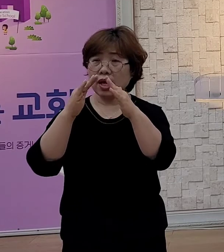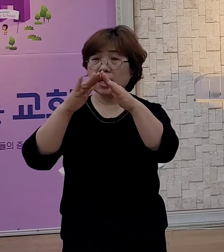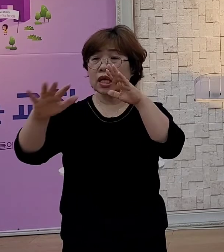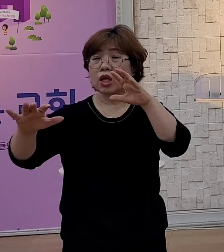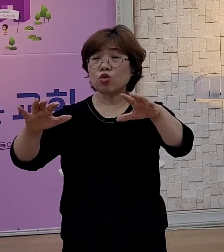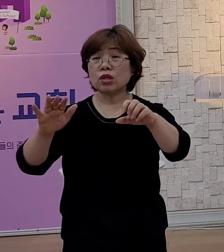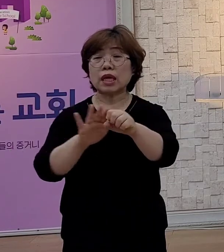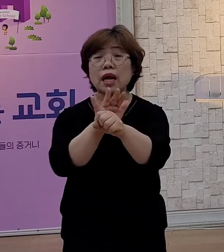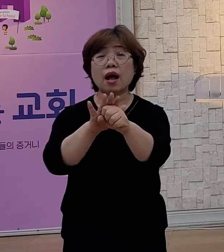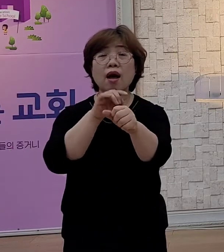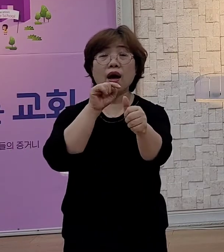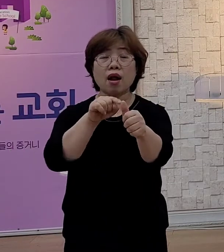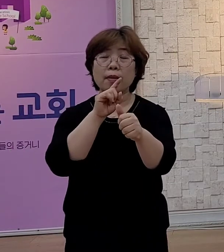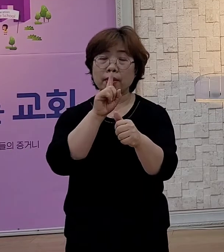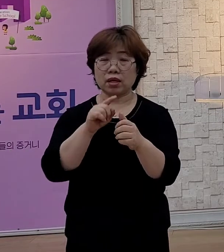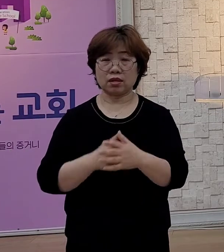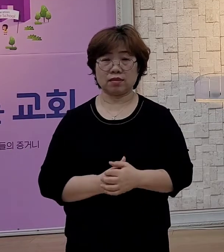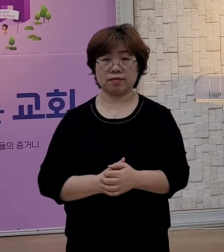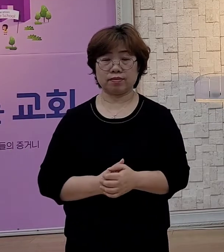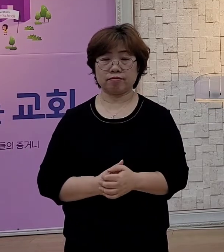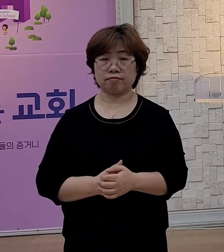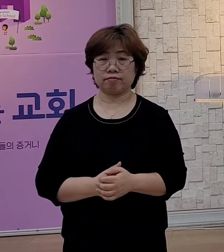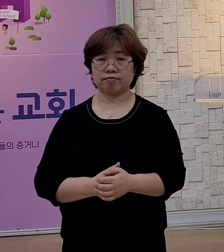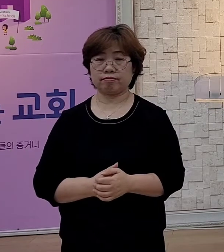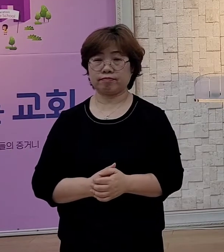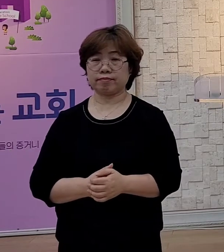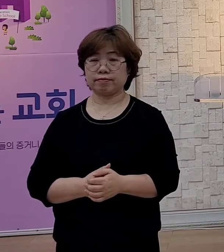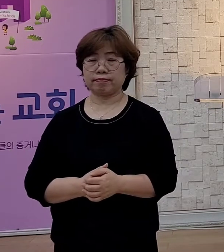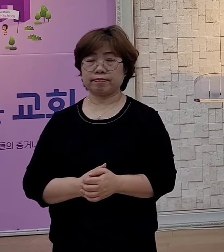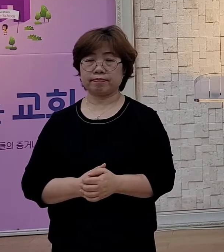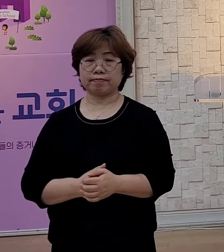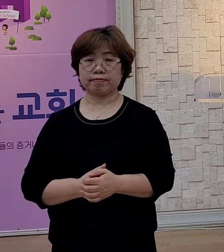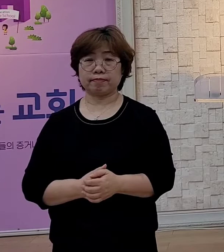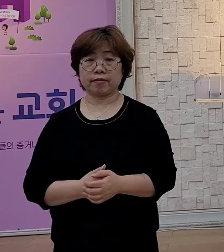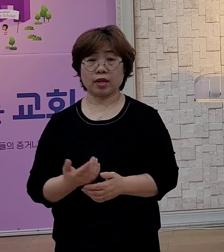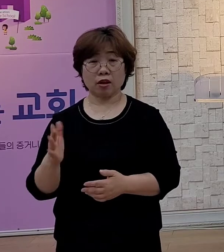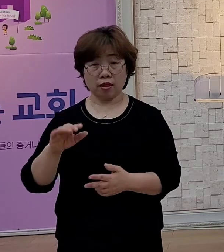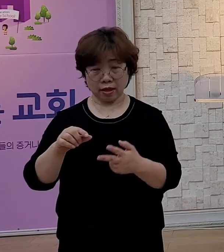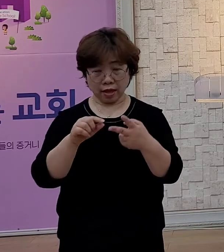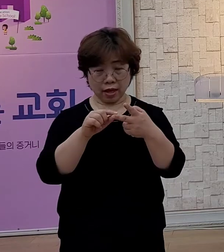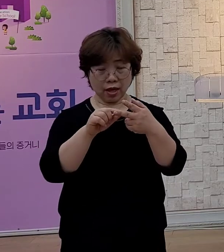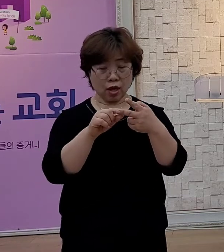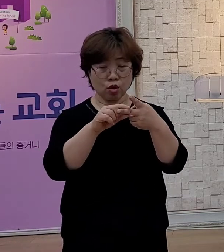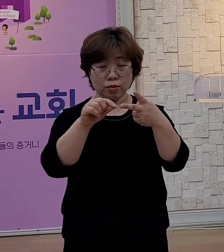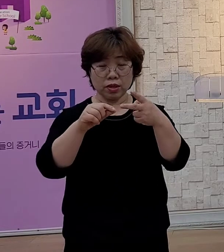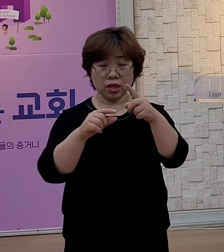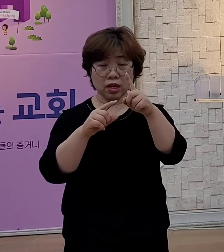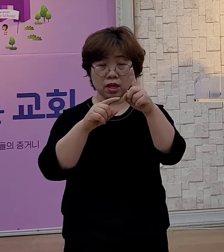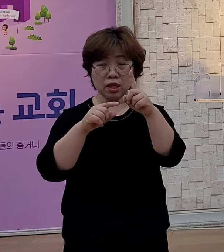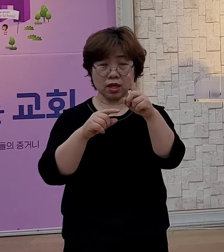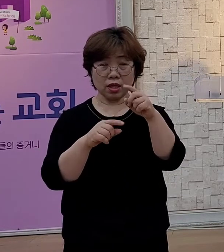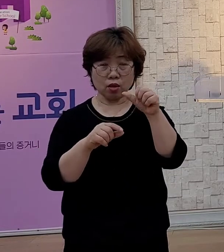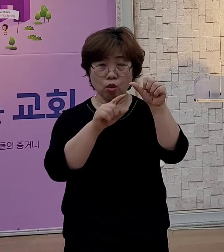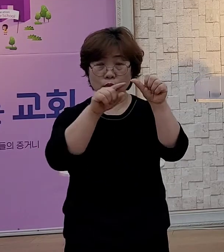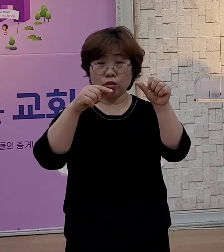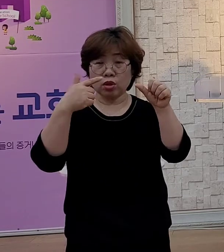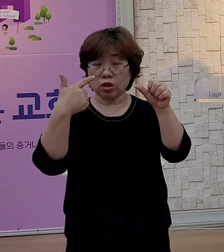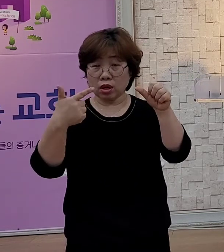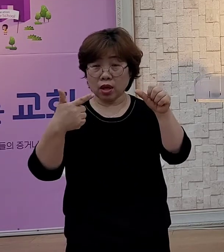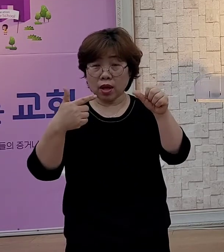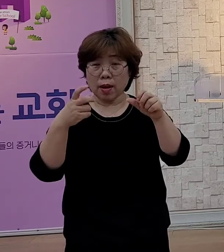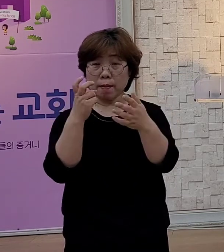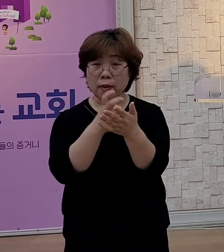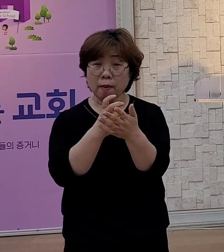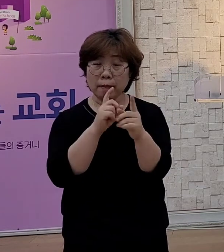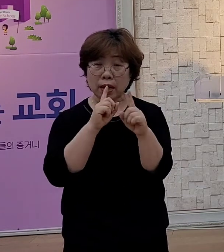가지입니다. 자, 그런데요, 이 6가지 계명을 하나의 계명으로 사람